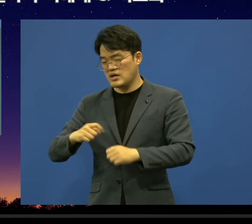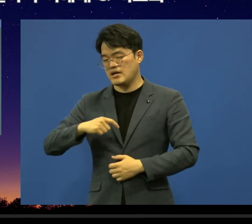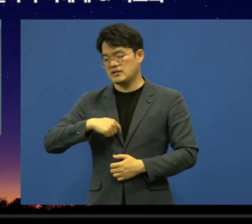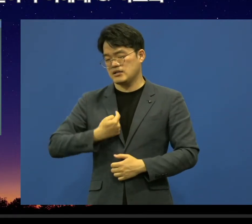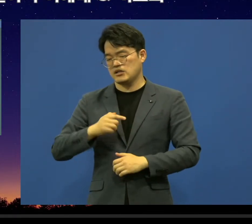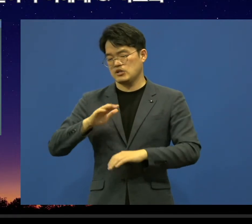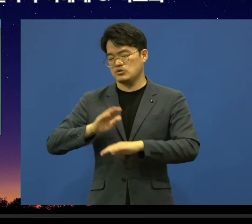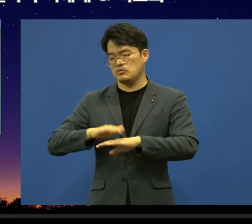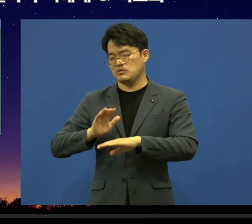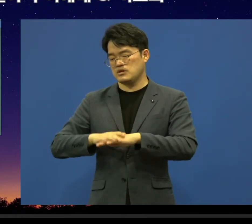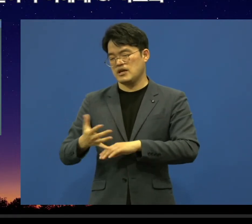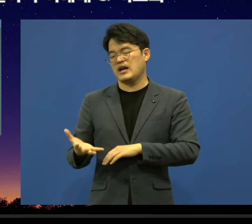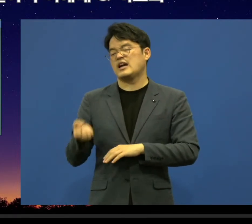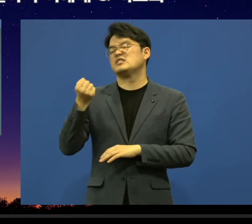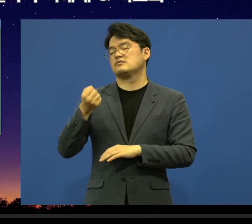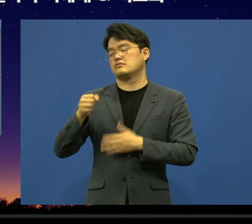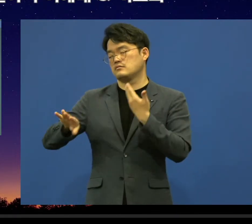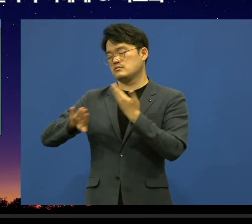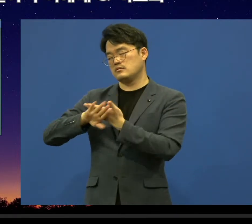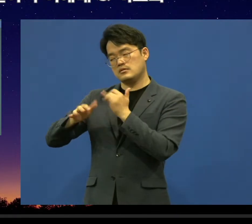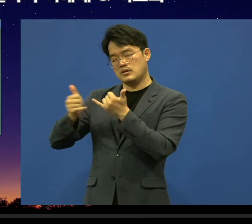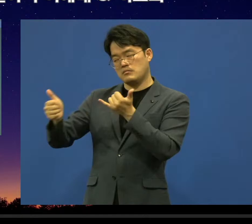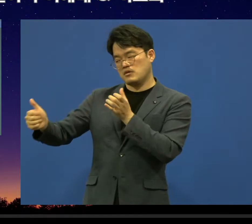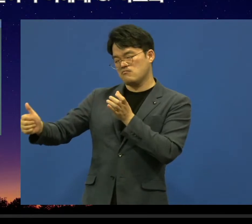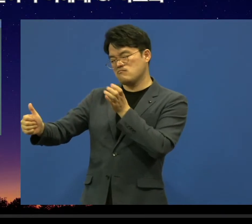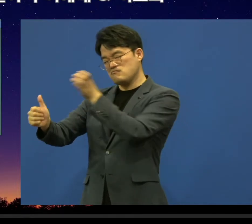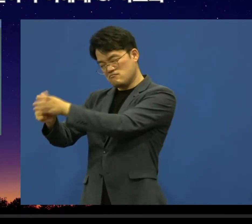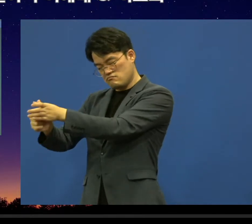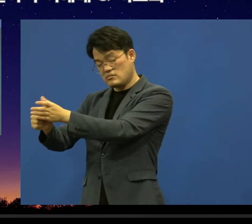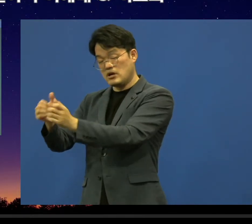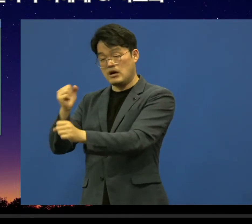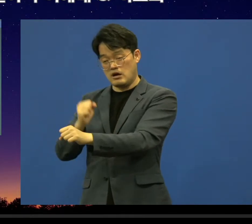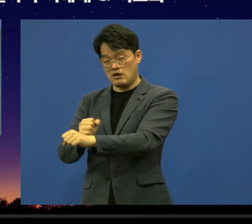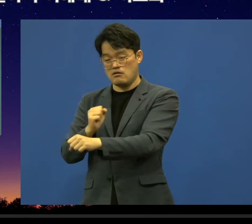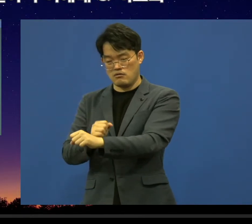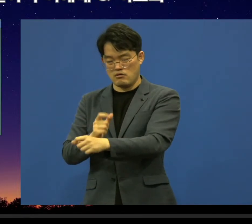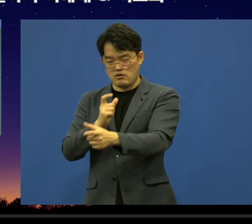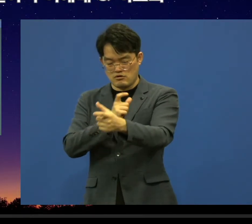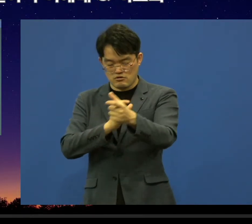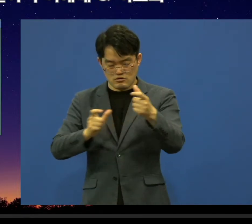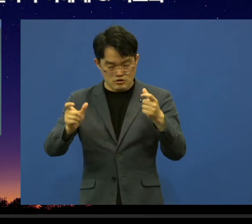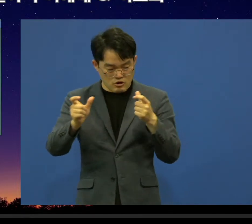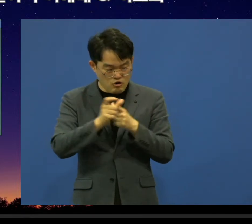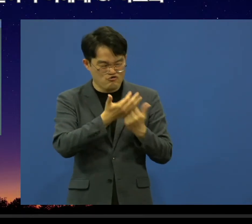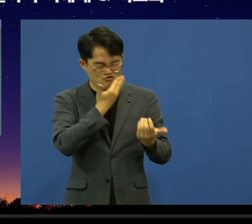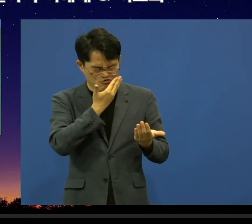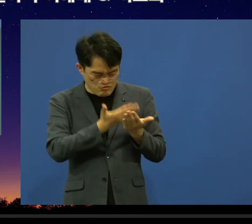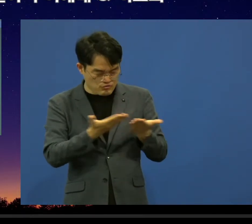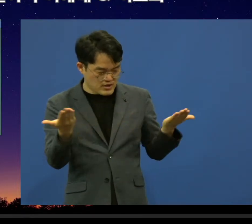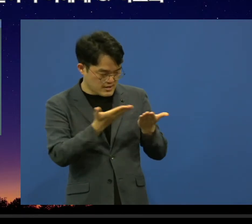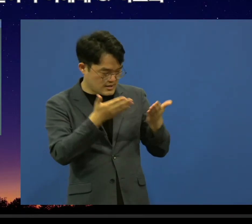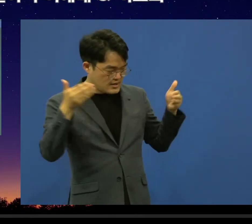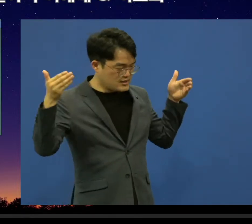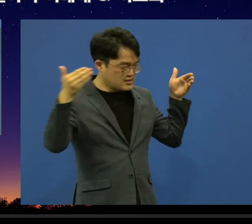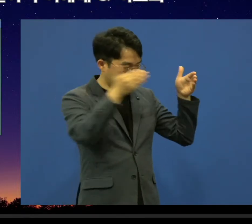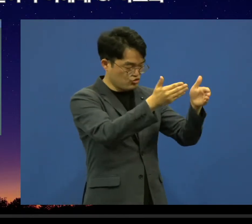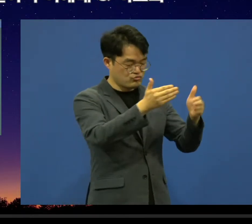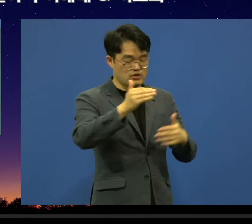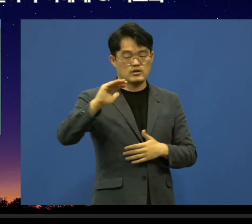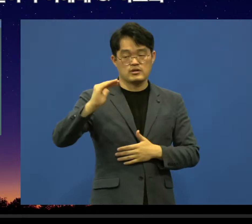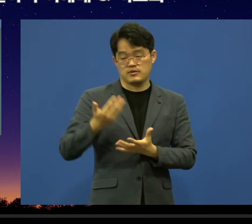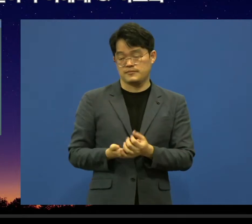있는 것을 내려놓고 더욱 본질적인 일에 집중합니다. 여러분